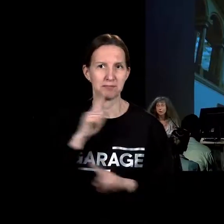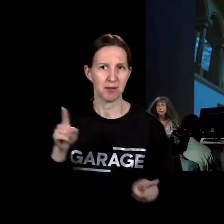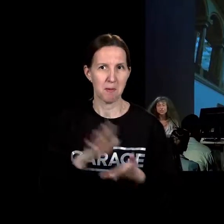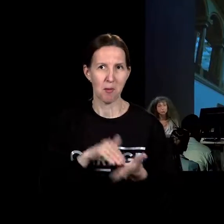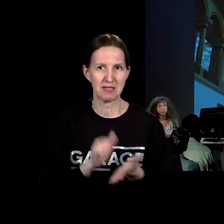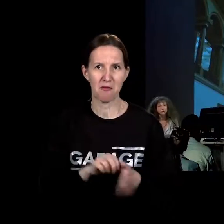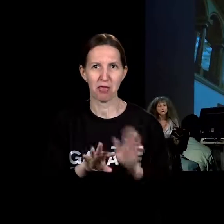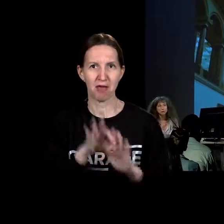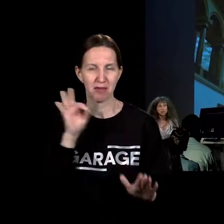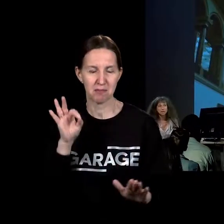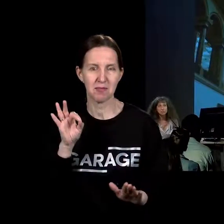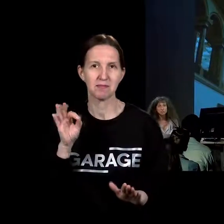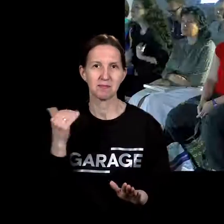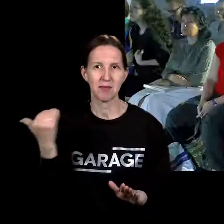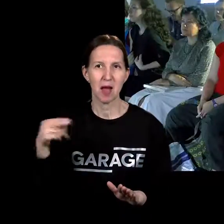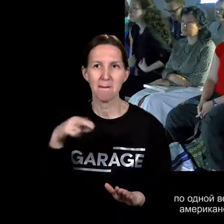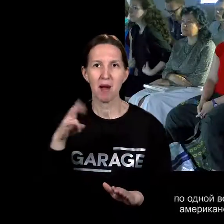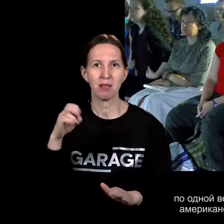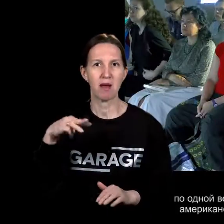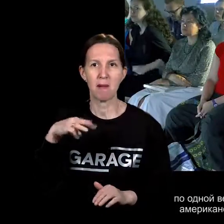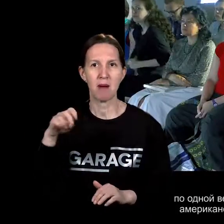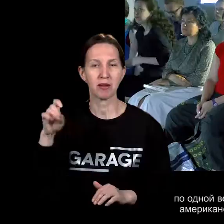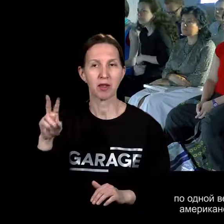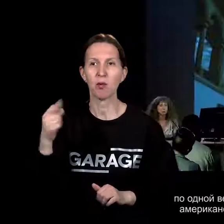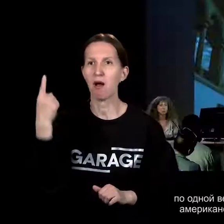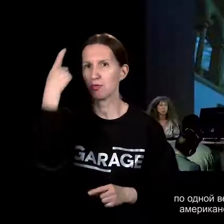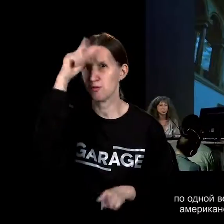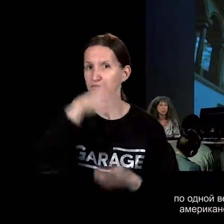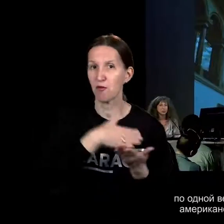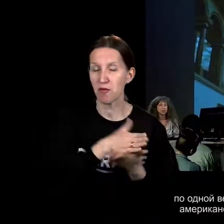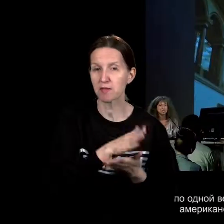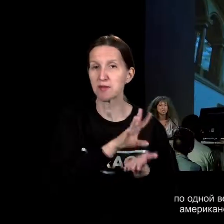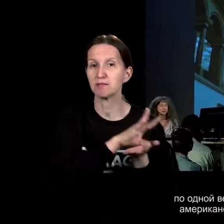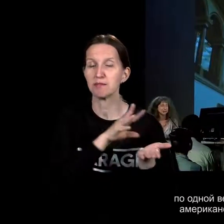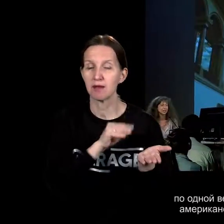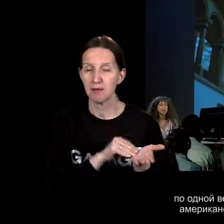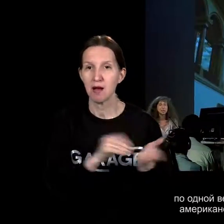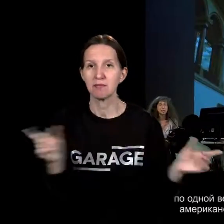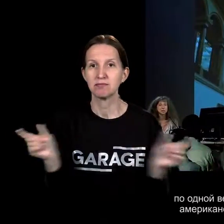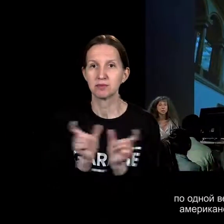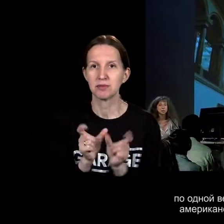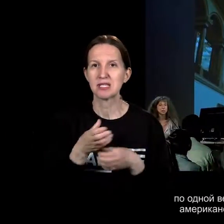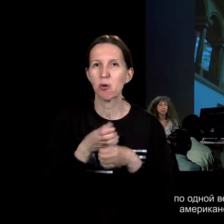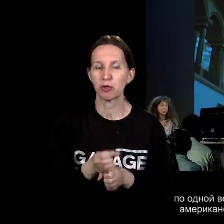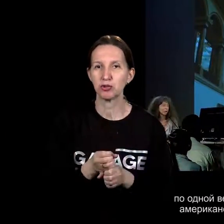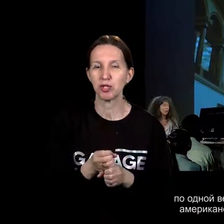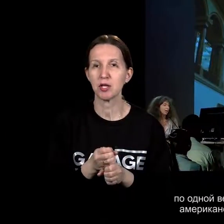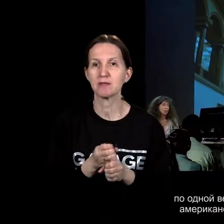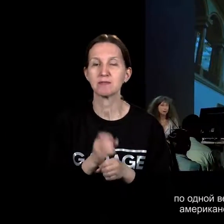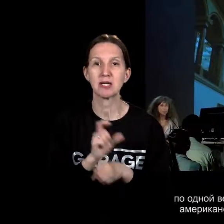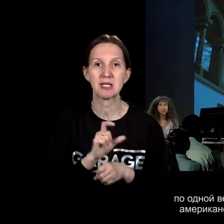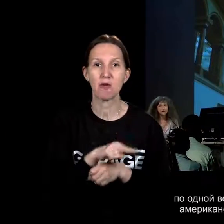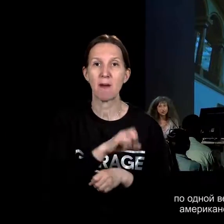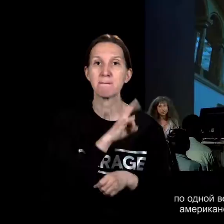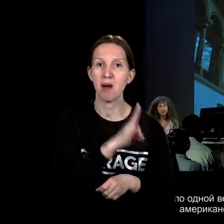экзотический для бельгийского уха псевдоним Пономаренко. По одной версии он придумал как сокращение от